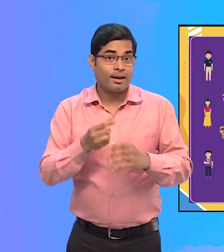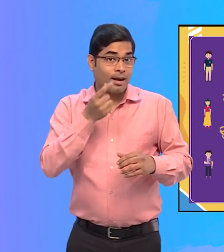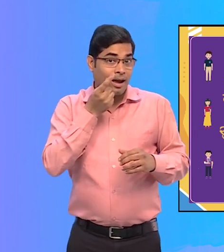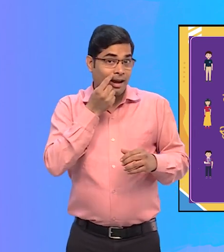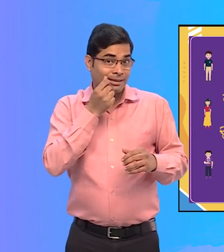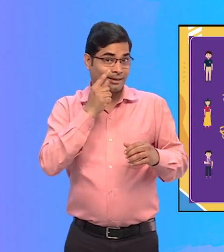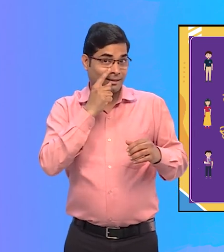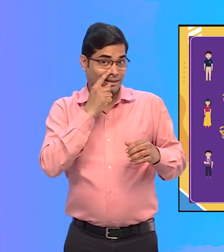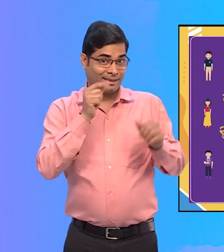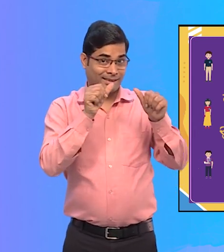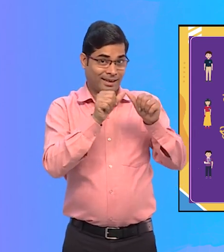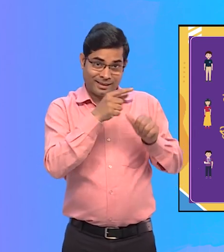कि आस्था और तुषार